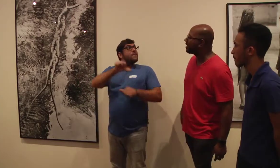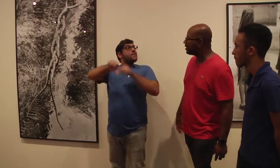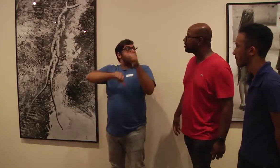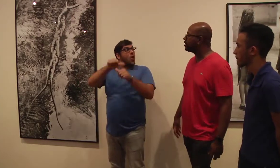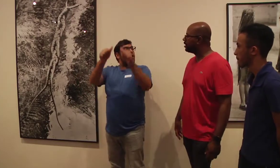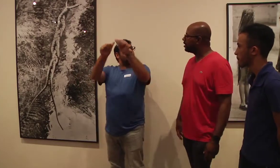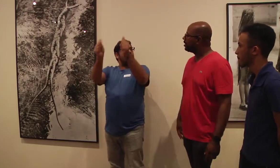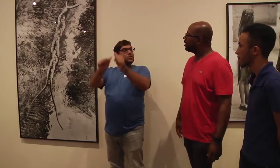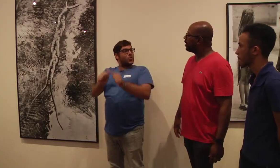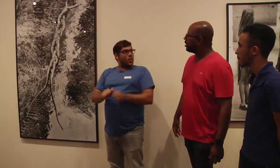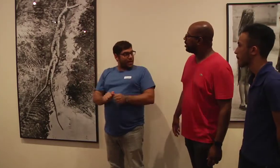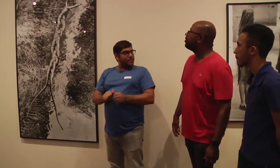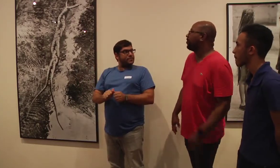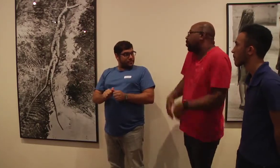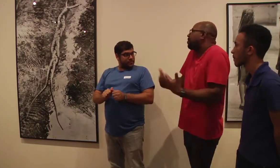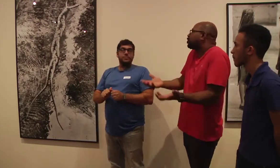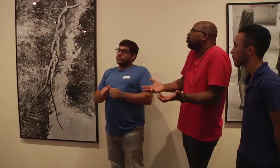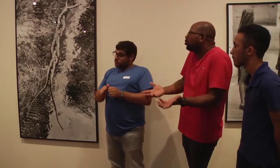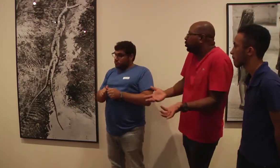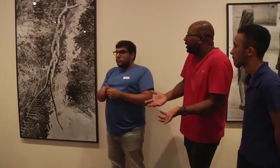trançadas e virou uma escultura.